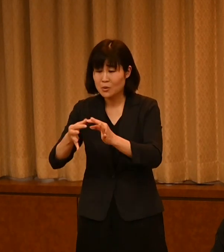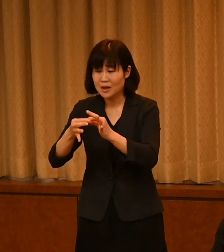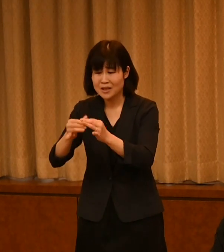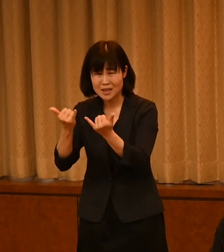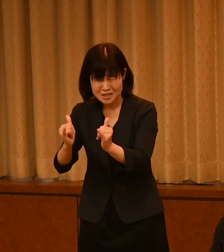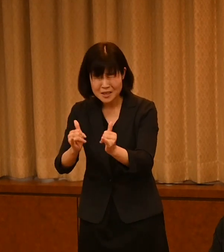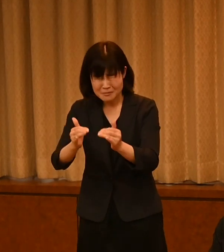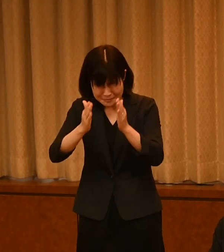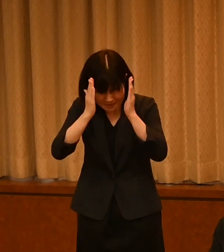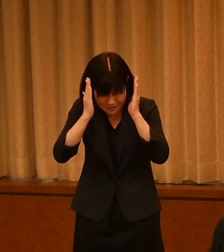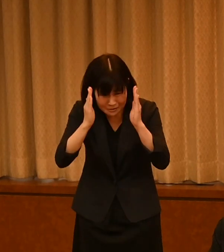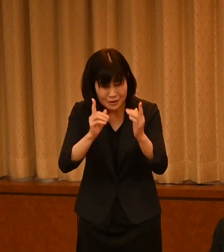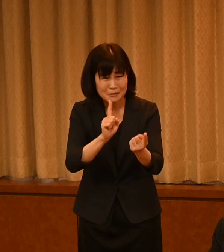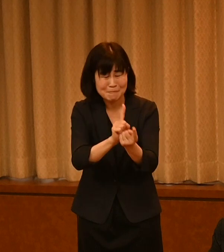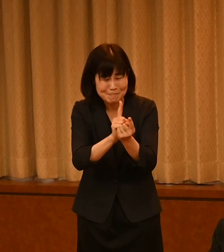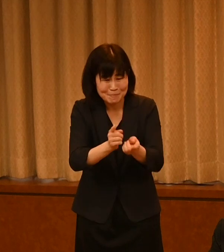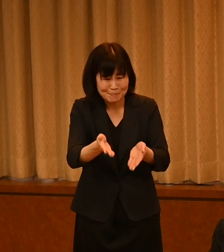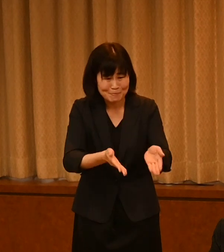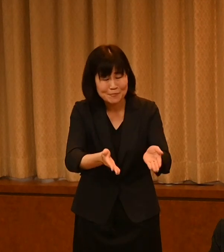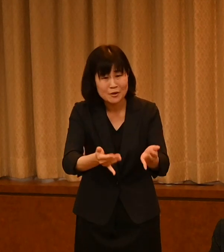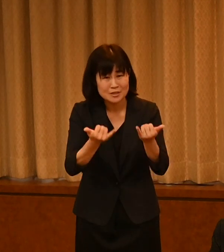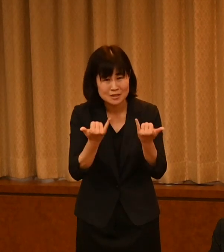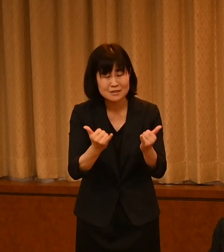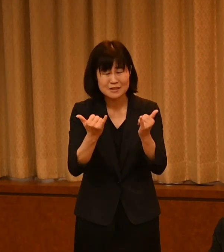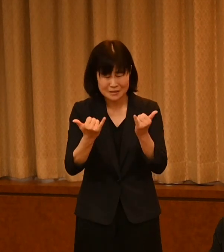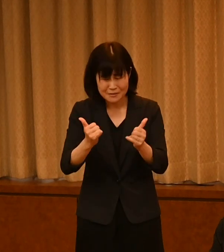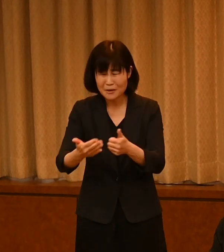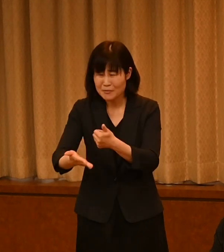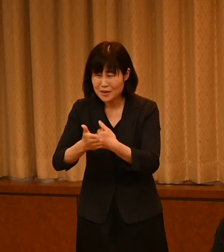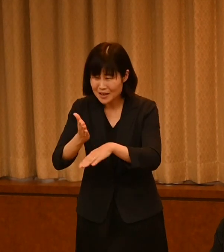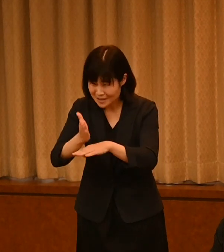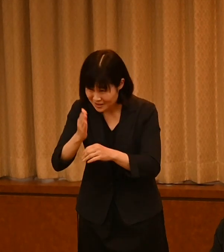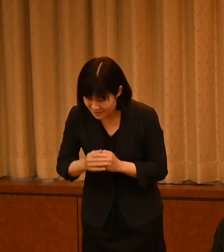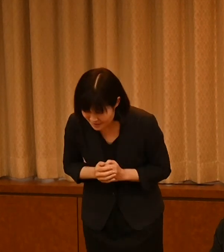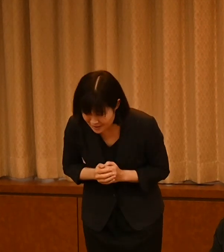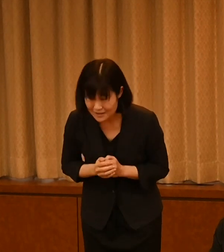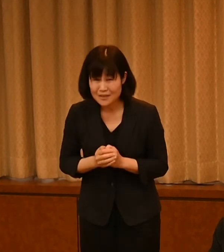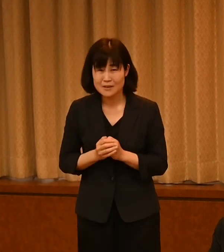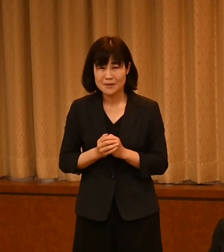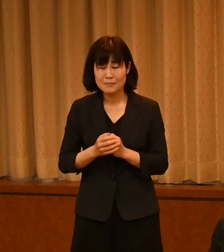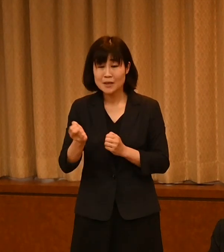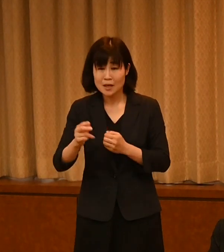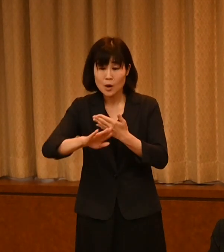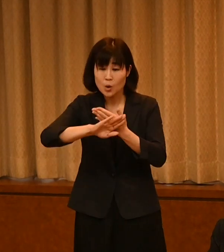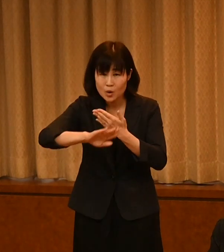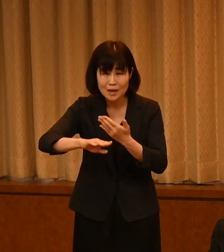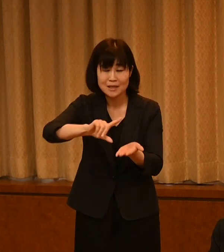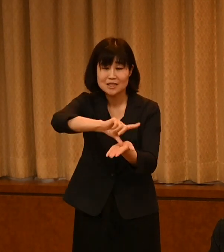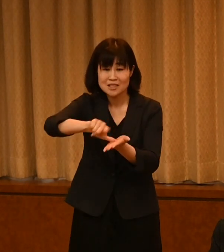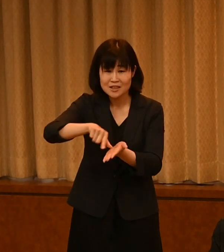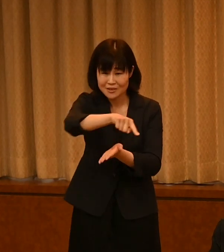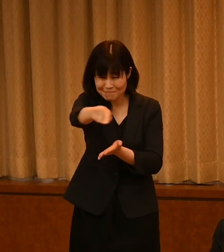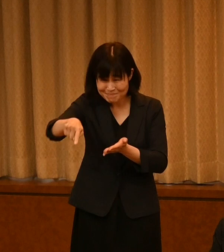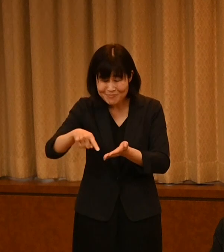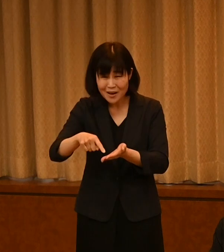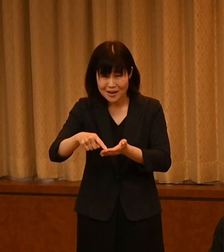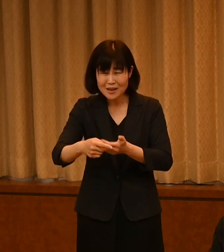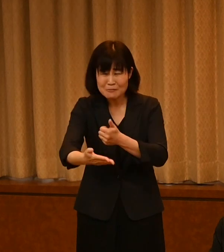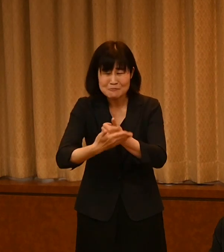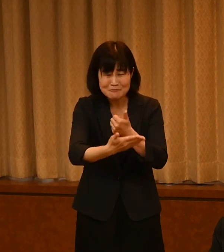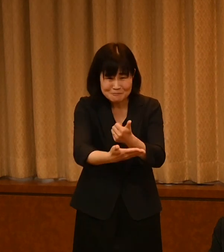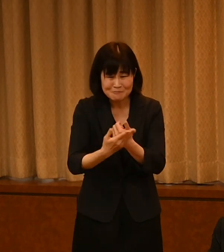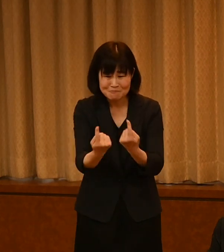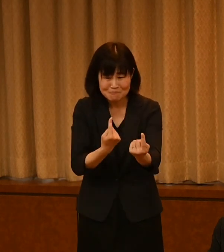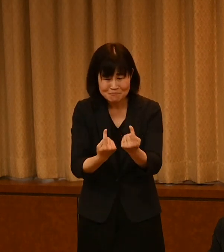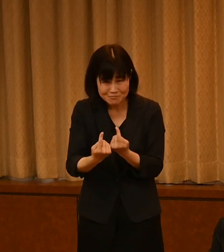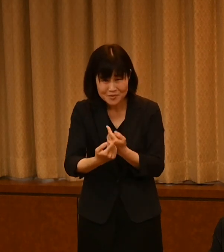様、全国各地から駆けつけ支援をいただきました保健師、看護師の方々に